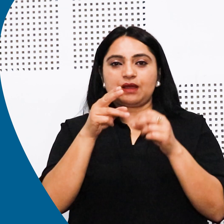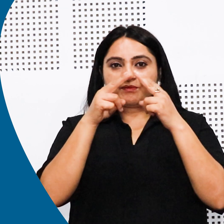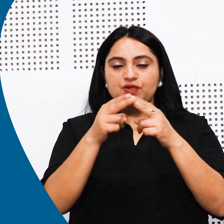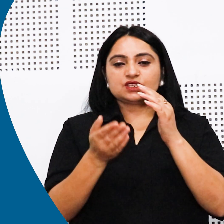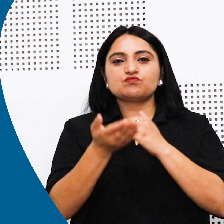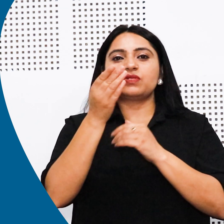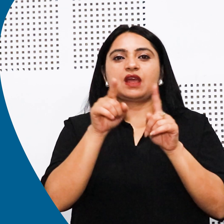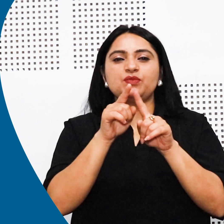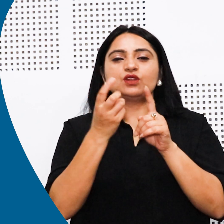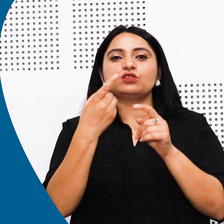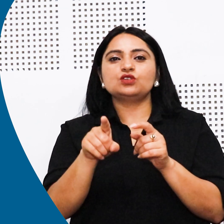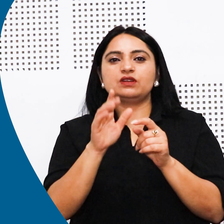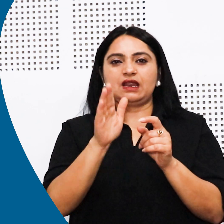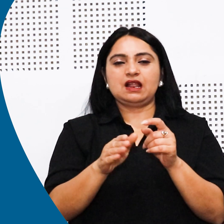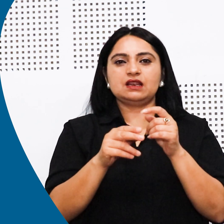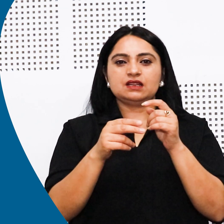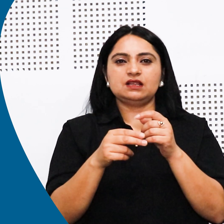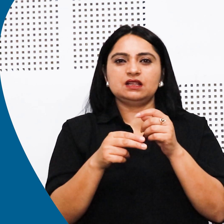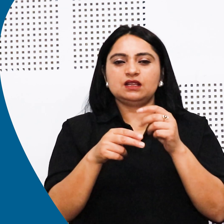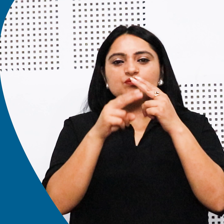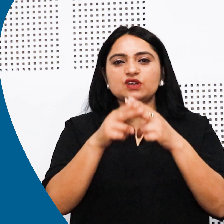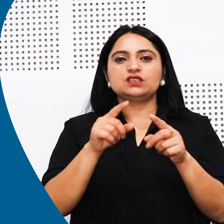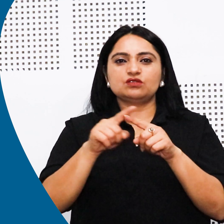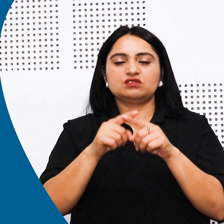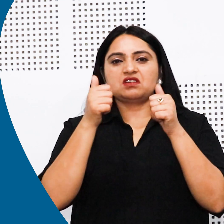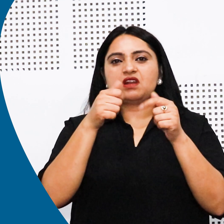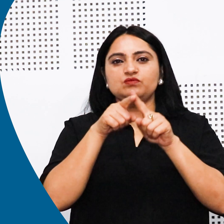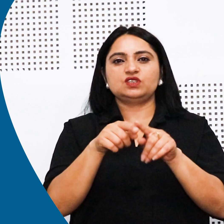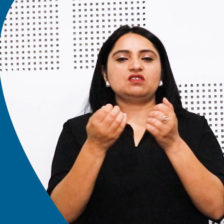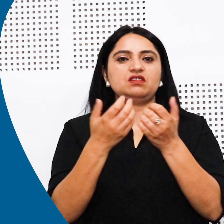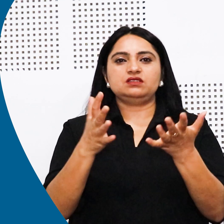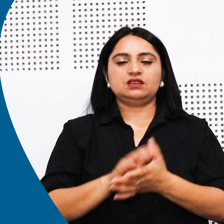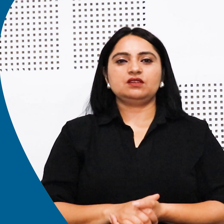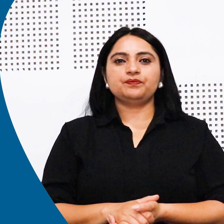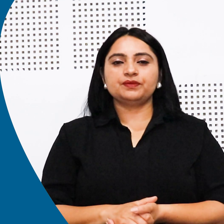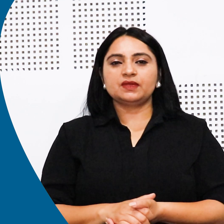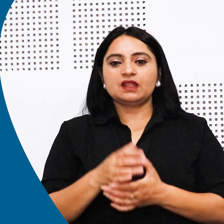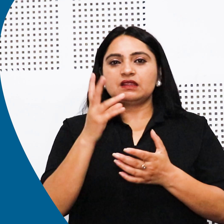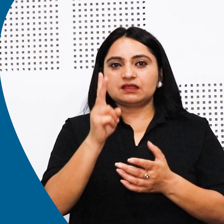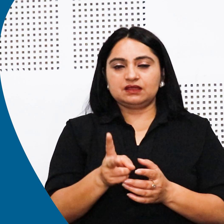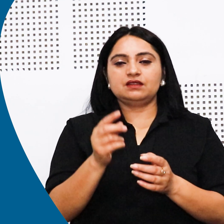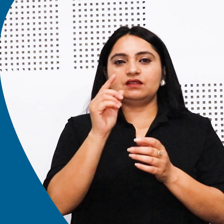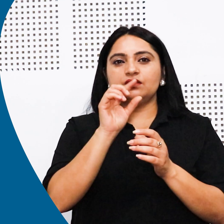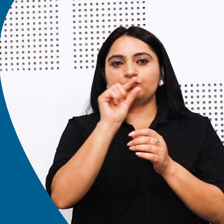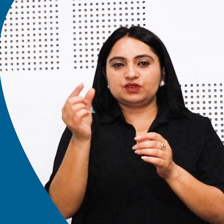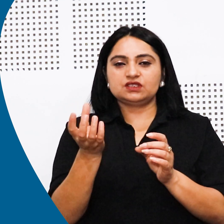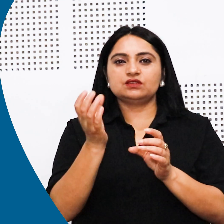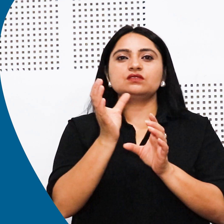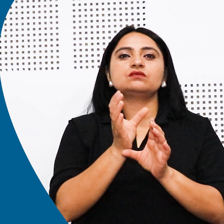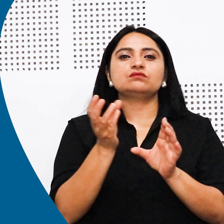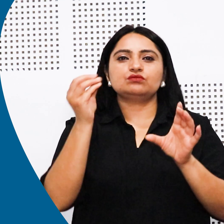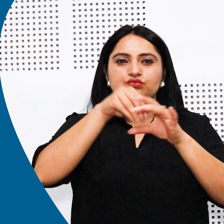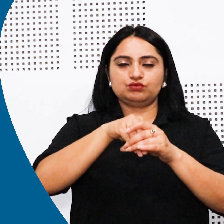बजेट बढाए पनि कतिपयले विनियोजित बजेट खर्च राम्रोसँग गरेका छैनन्। यिनै सार समेटिएका विभिन्न